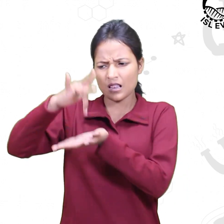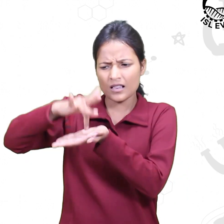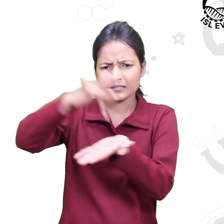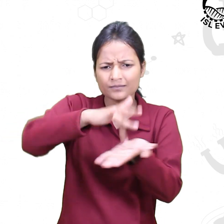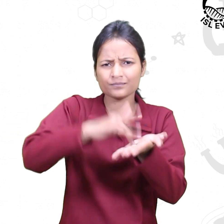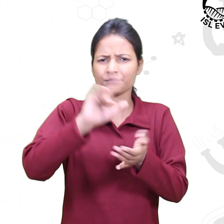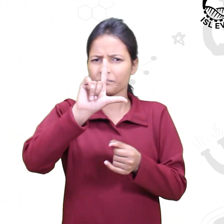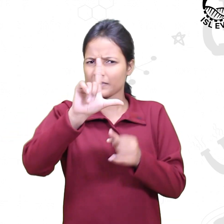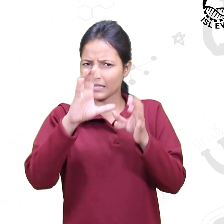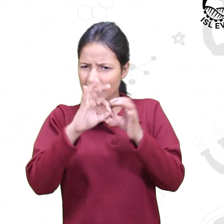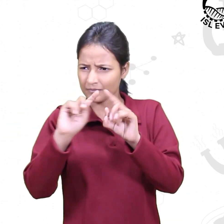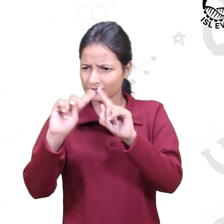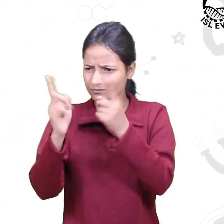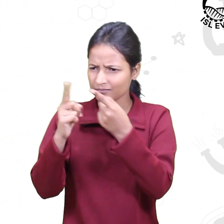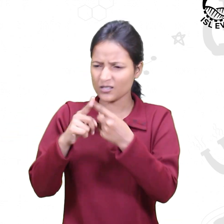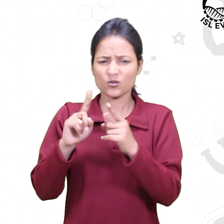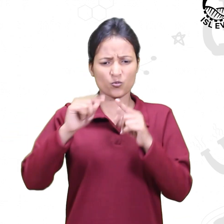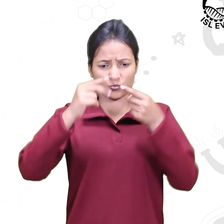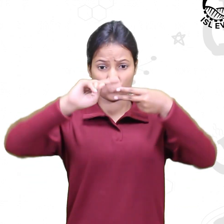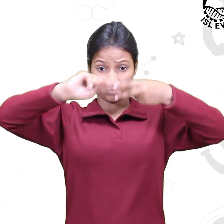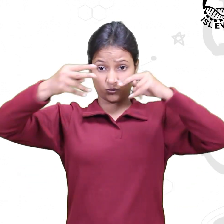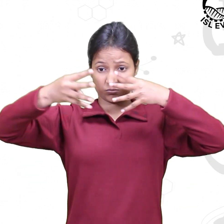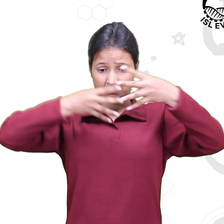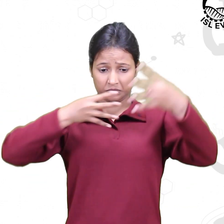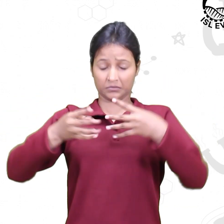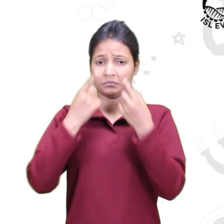जीनोम सीक्वेंसिंग करना कॉमन है?